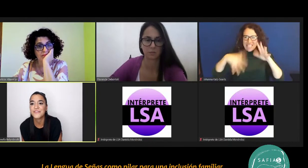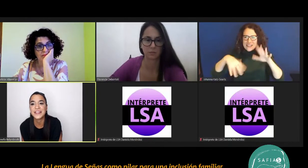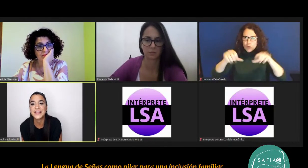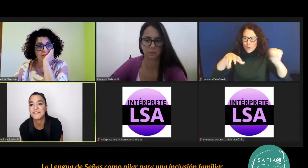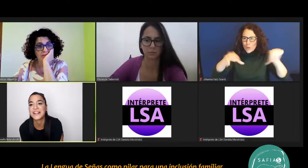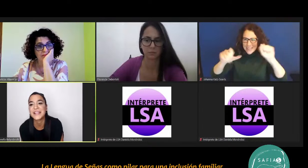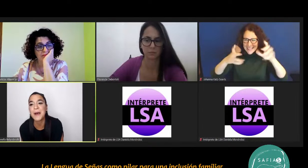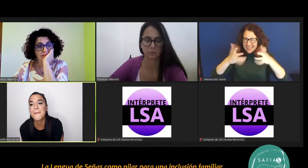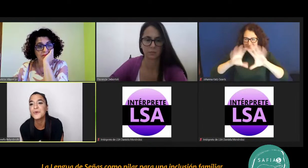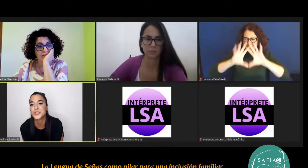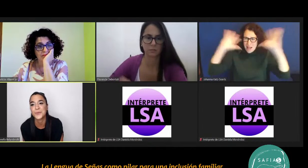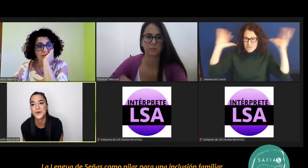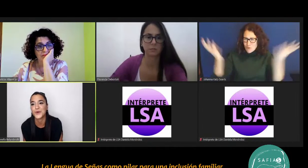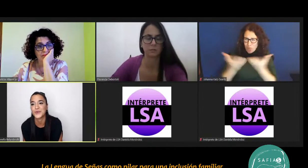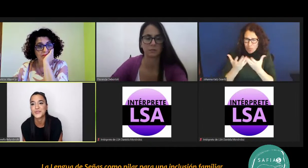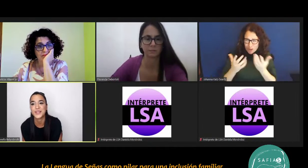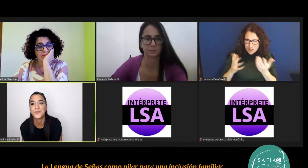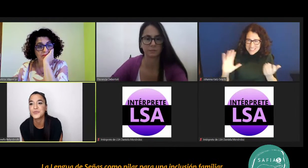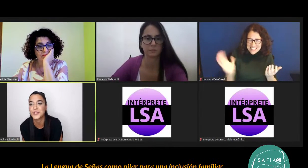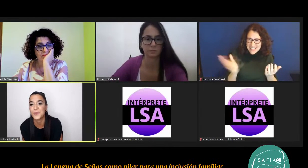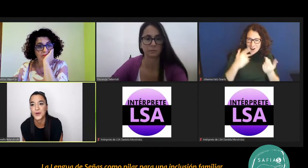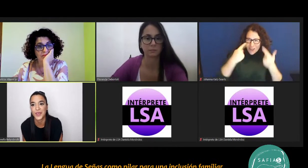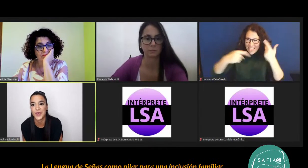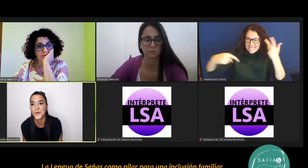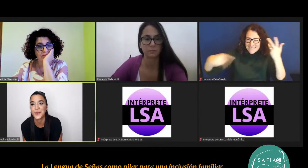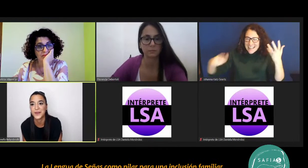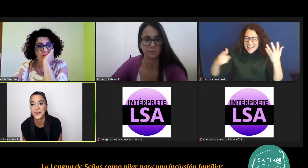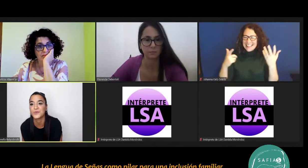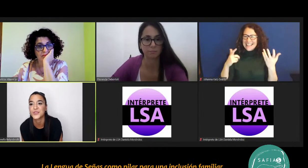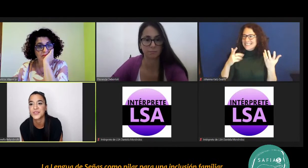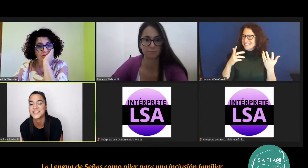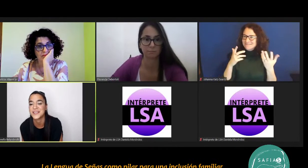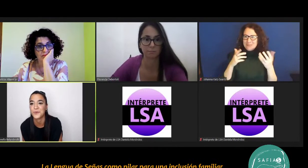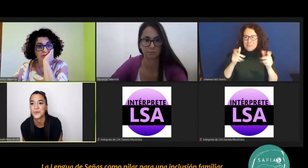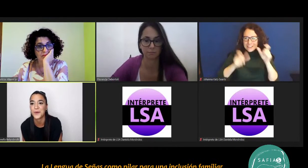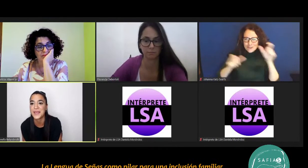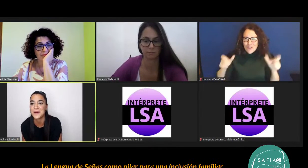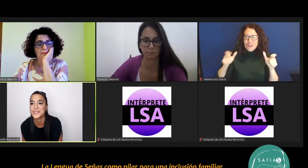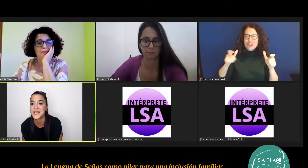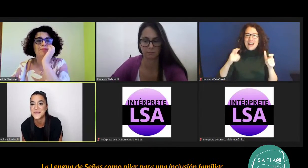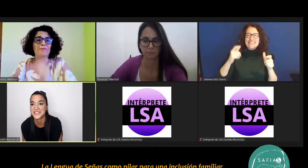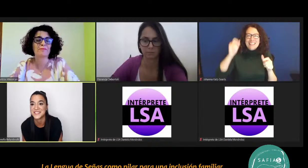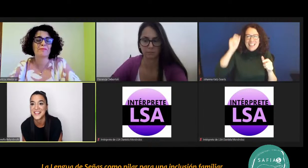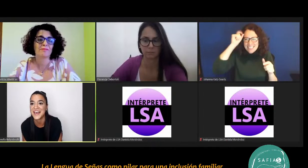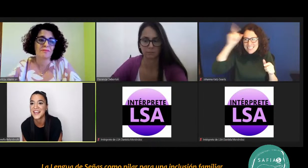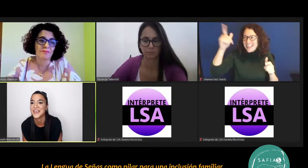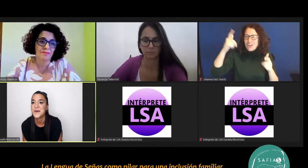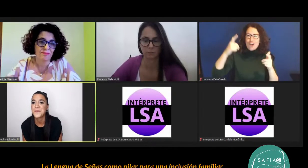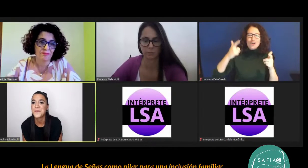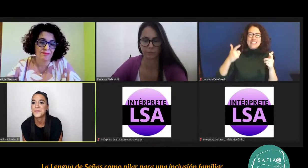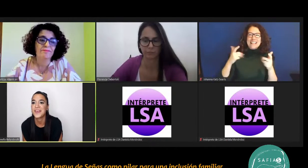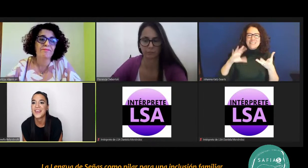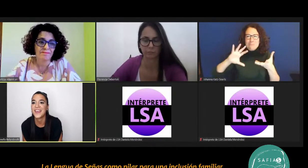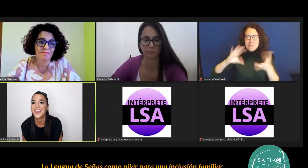que me faltaba mucho por conocer, mucho por descubrir, mucho de ese mundo. Había mucha